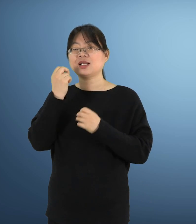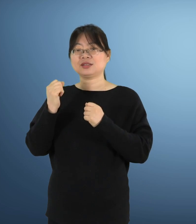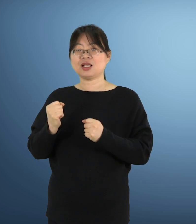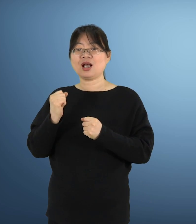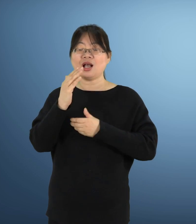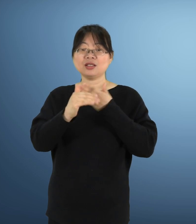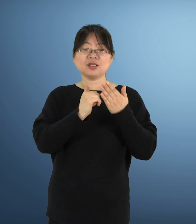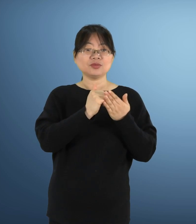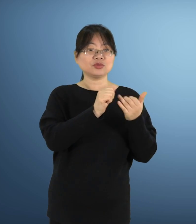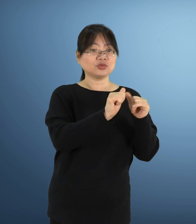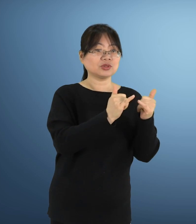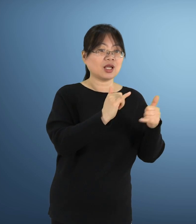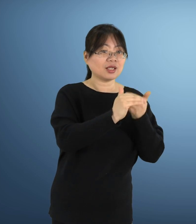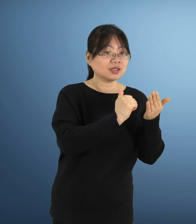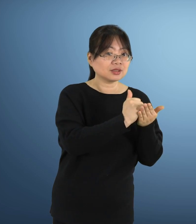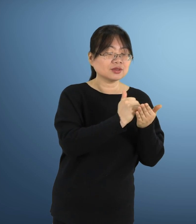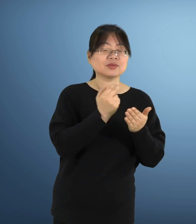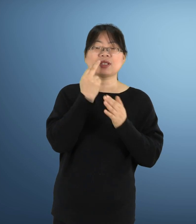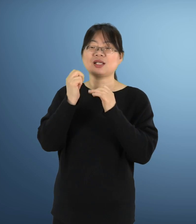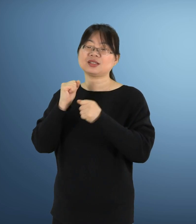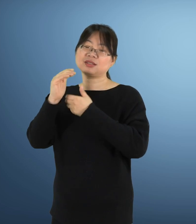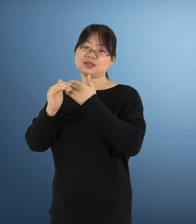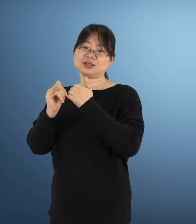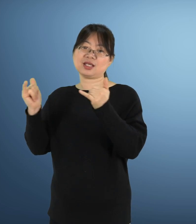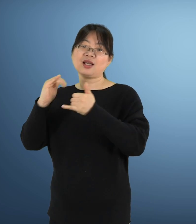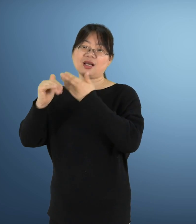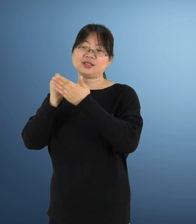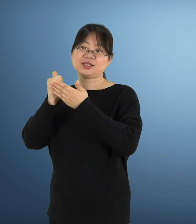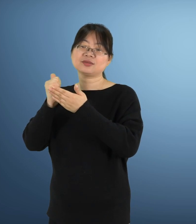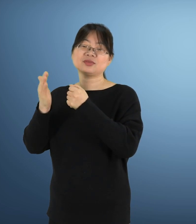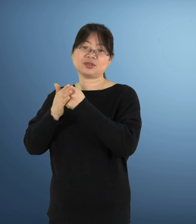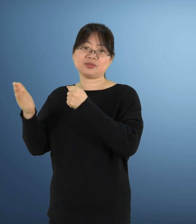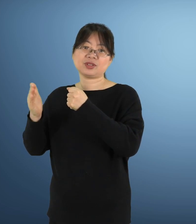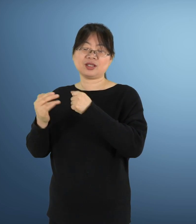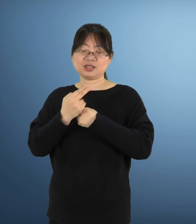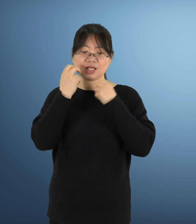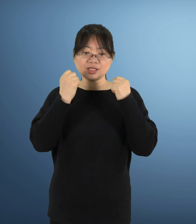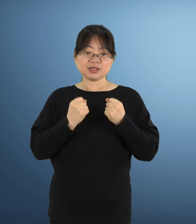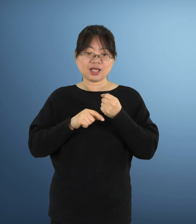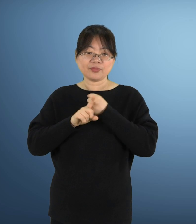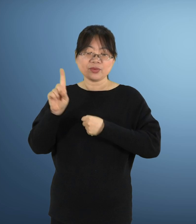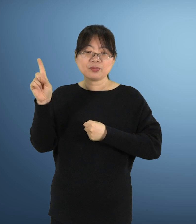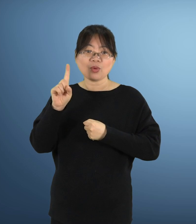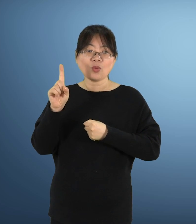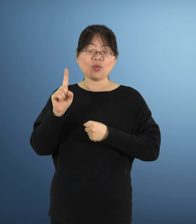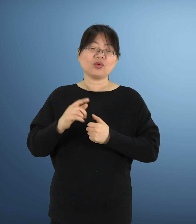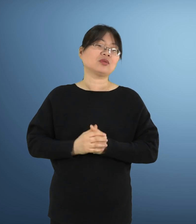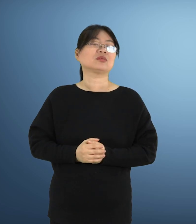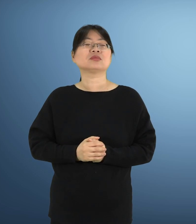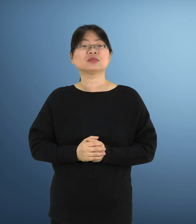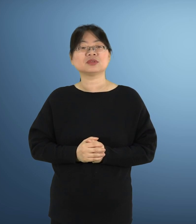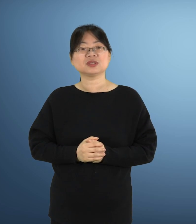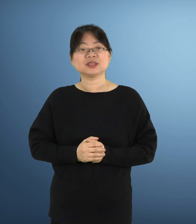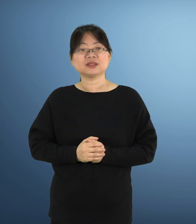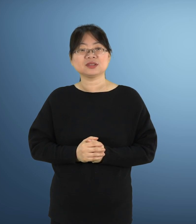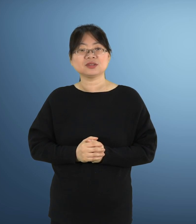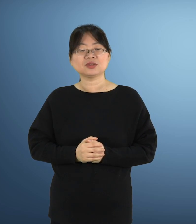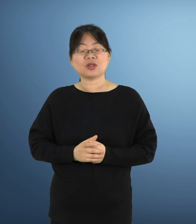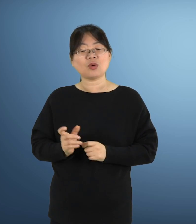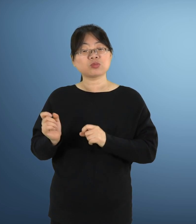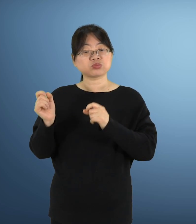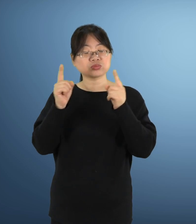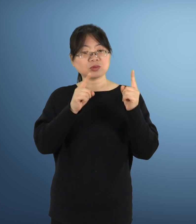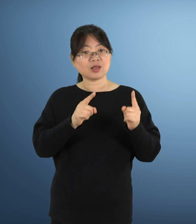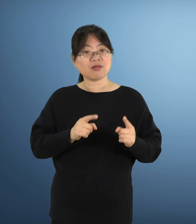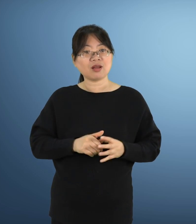자의 하나님이에요? 살아있는 자의 하나님이에요? 그럼 살아있다는 것은 뭘 이미 전제한 대답이에요.